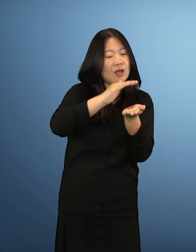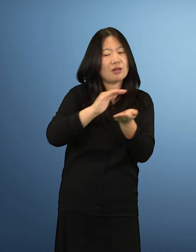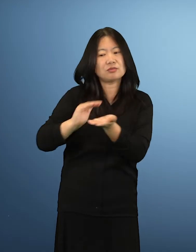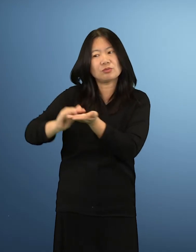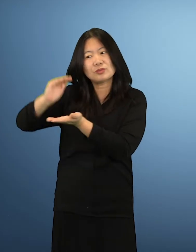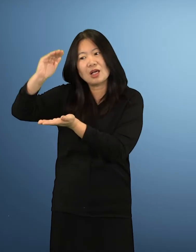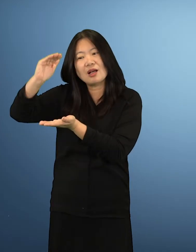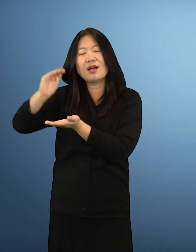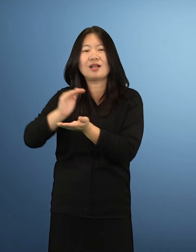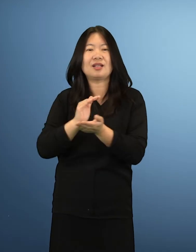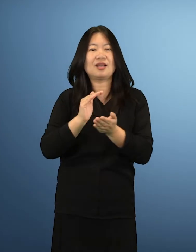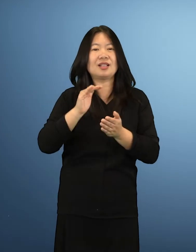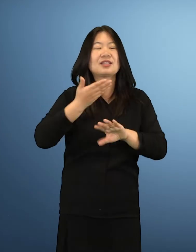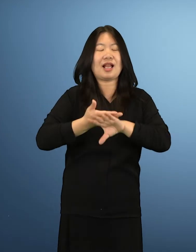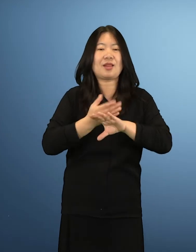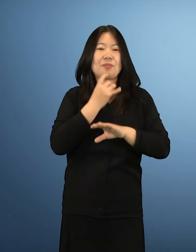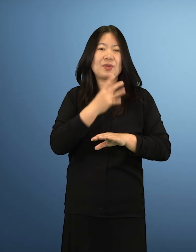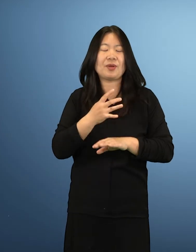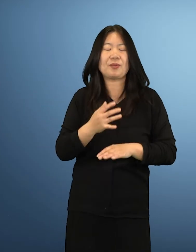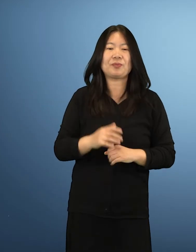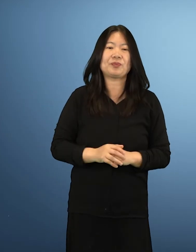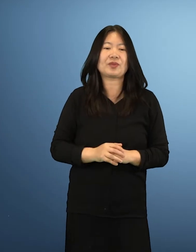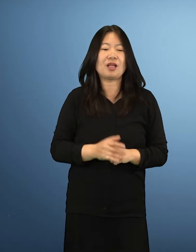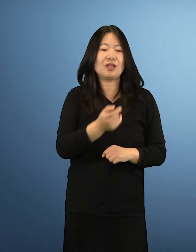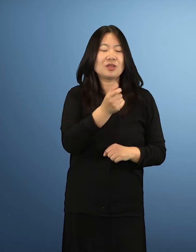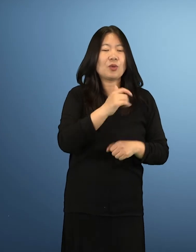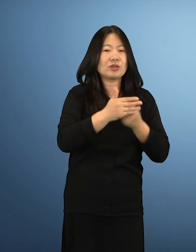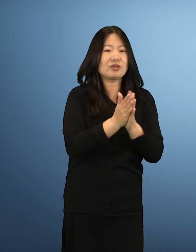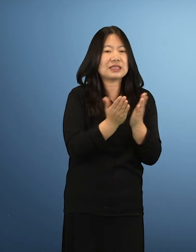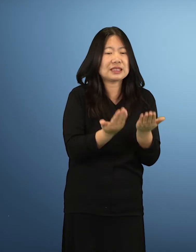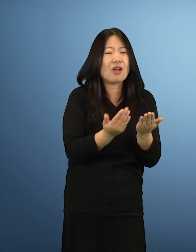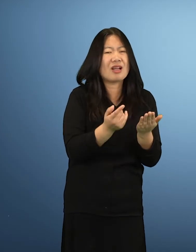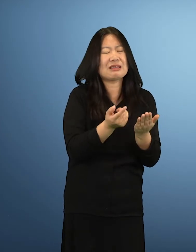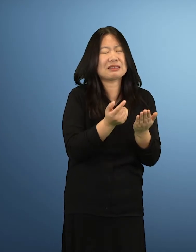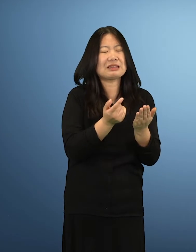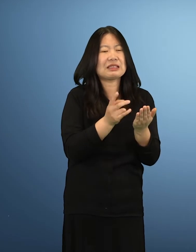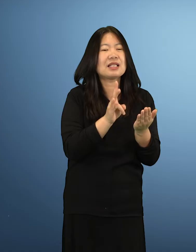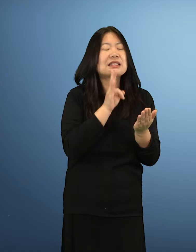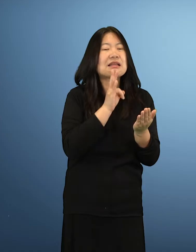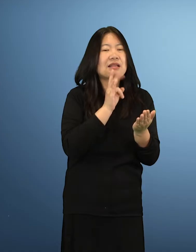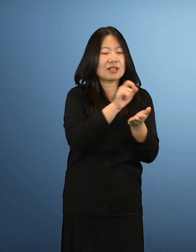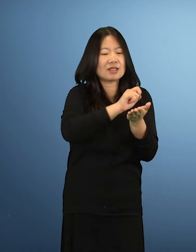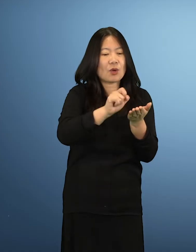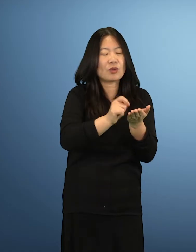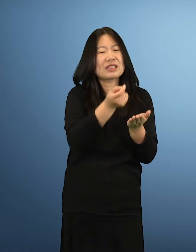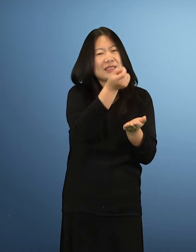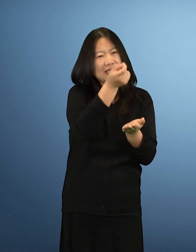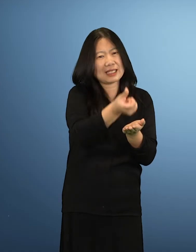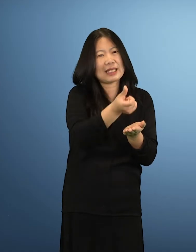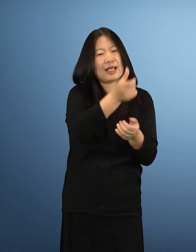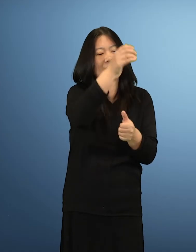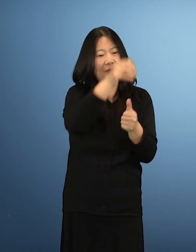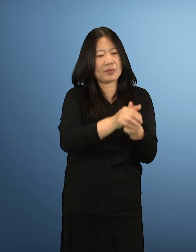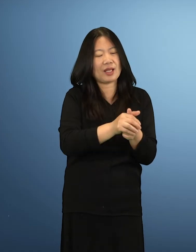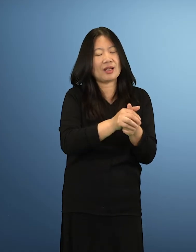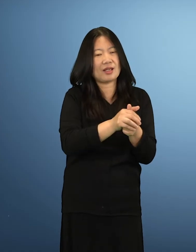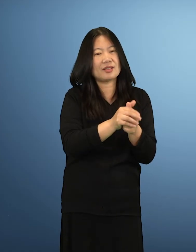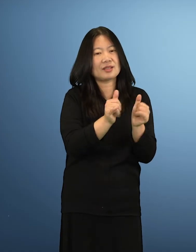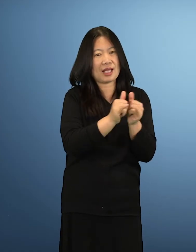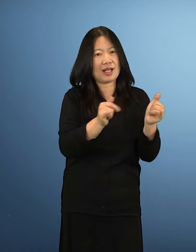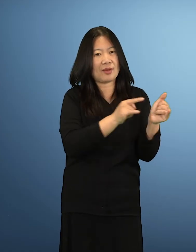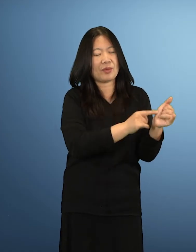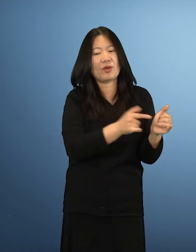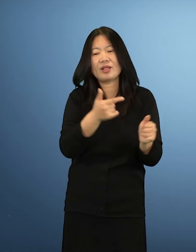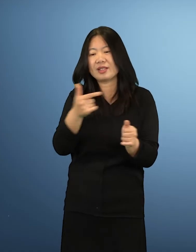없고, 소선지서는 예언의 기록을 작게 감당한 선지자들이고,